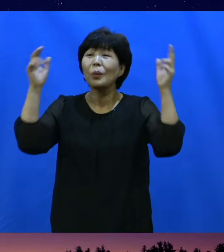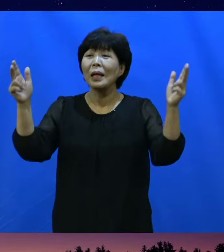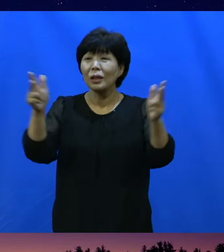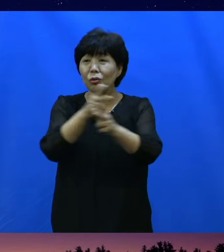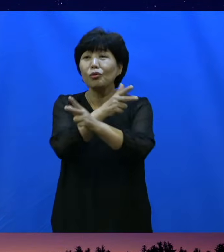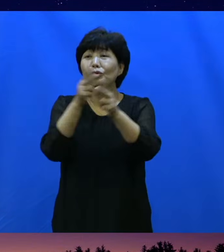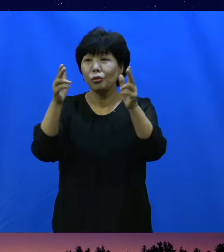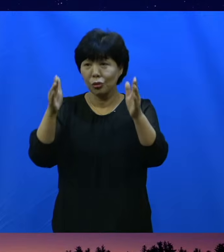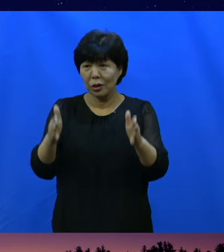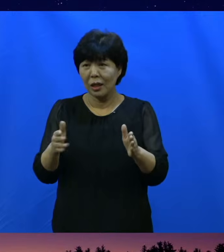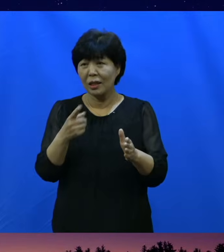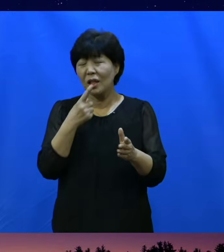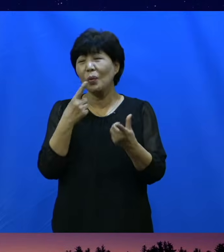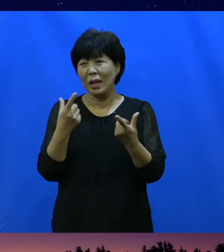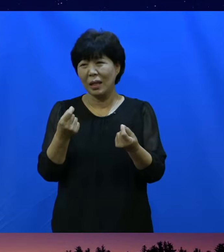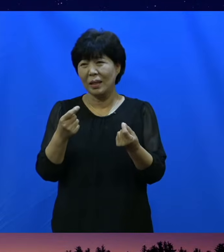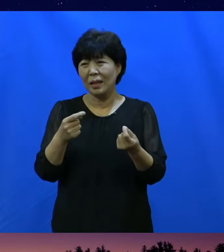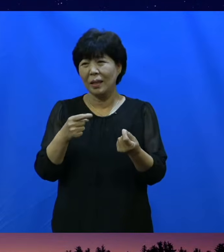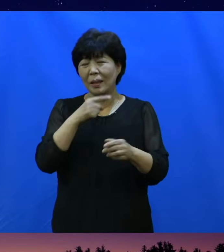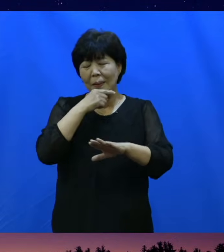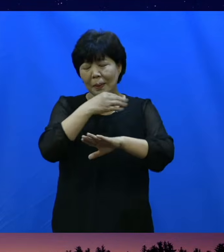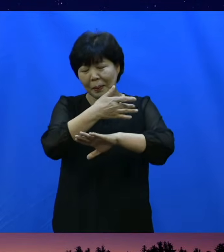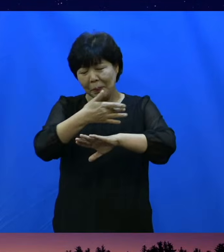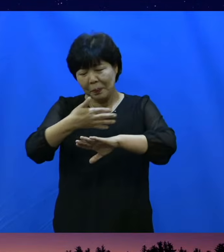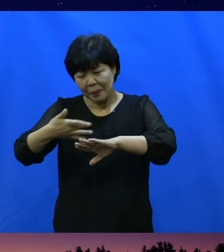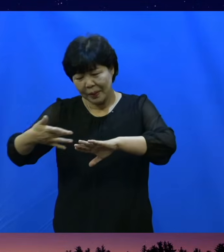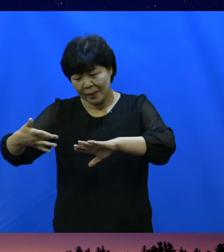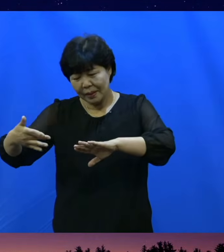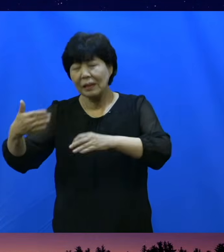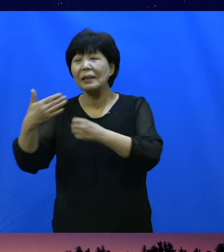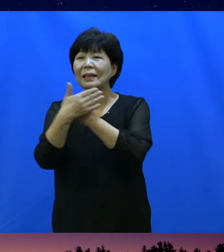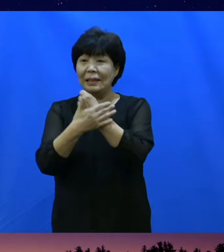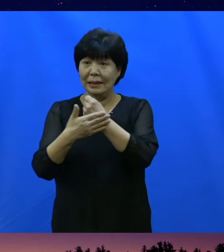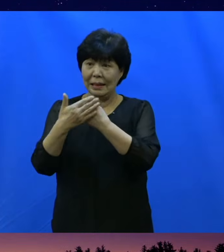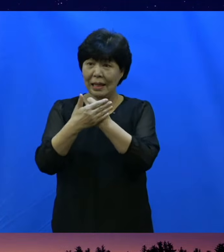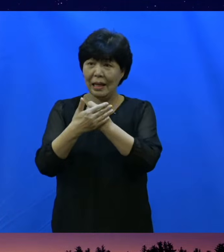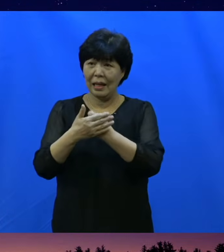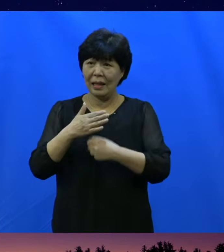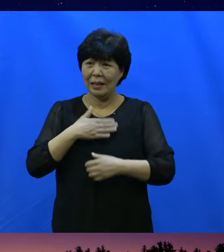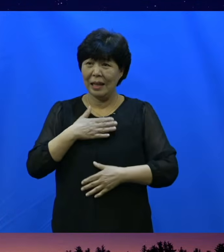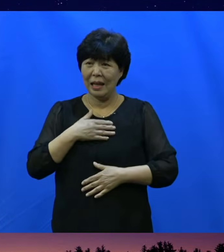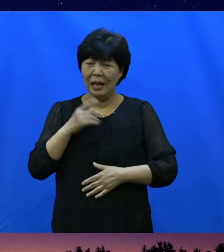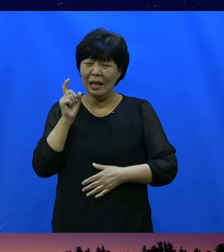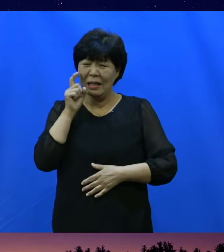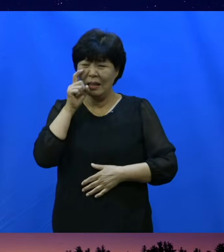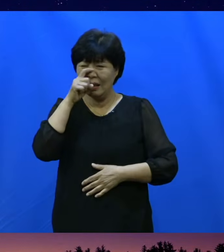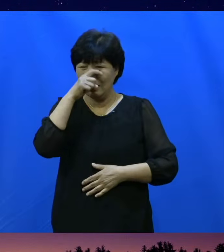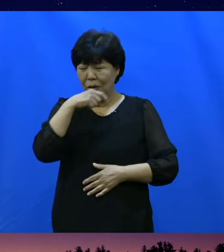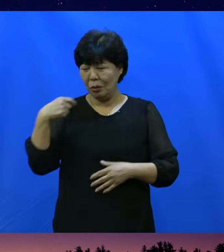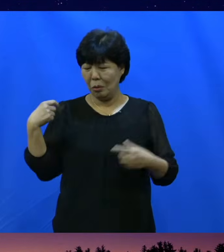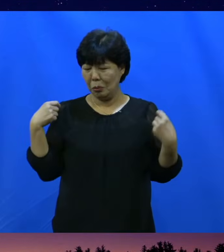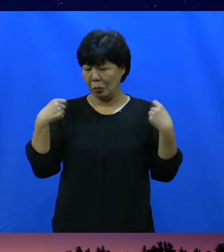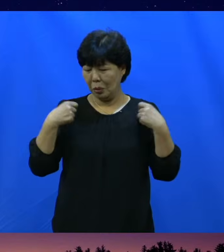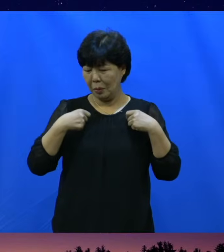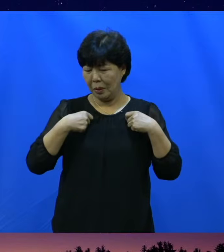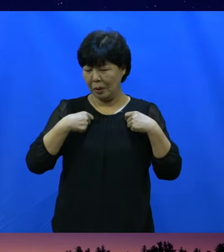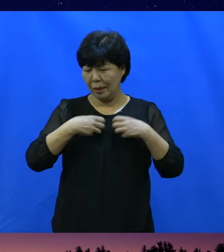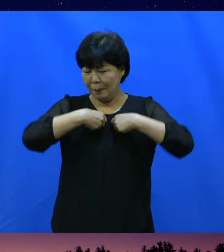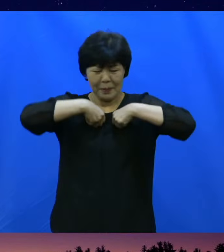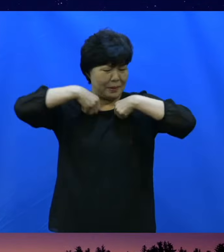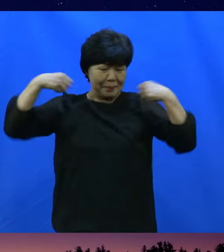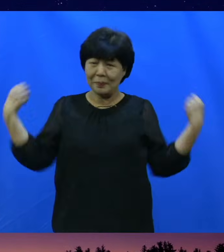여러분, 고난주간 피의 그 은혜, 피의 대가로 이 더러운 옷을 벗기시고 아름다운 의의 옷을